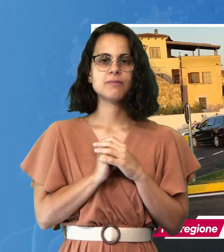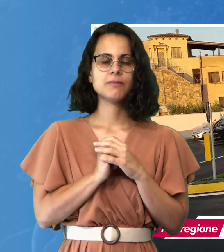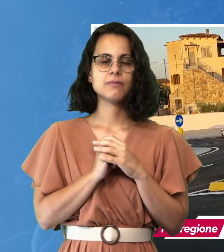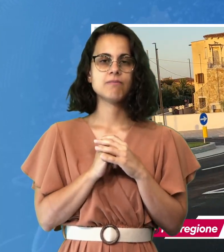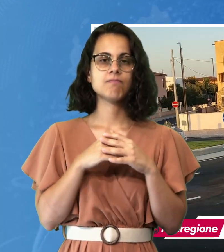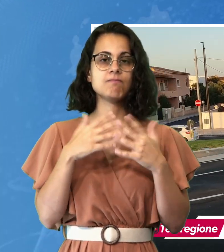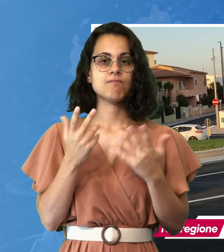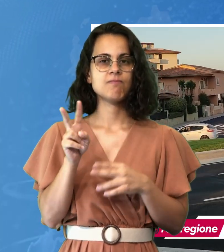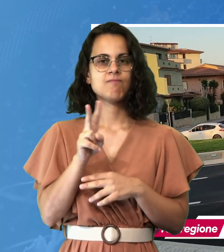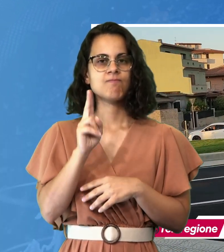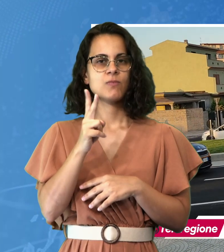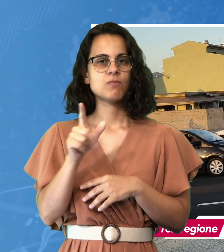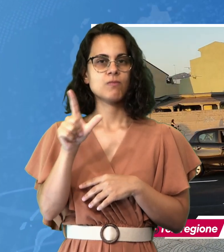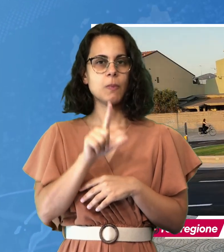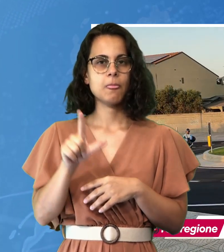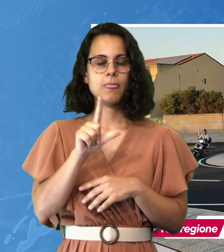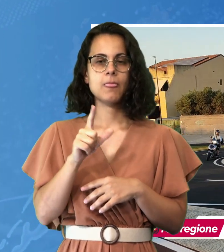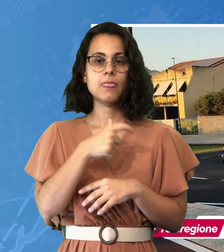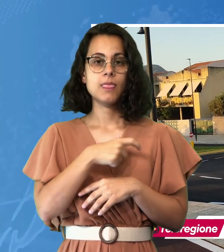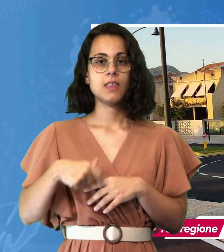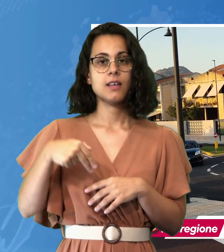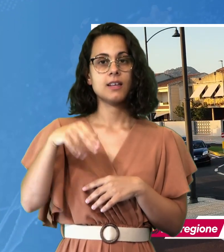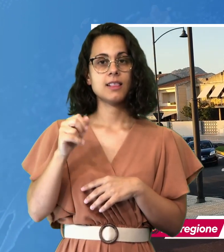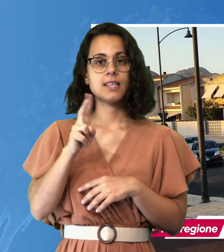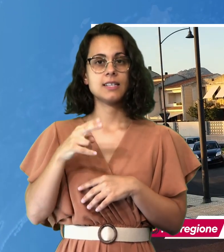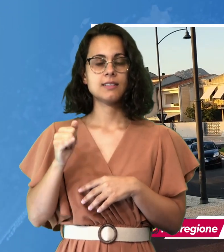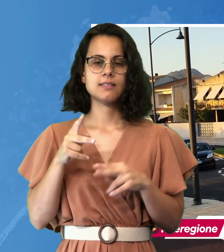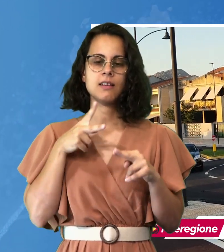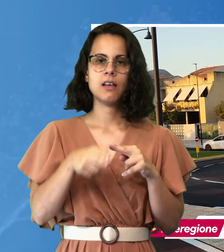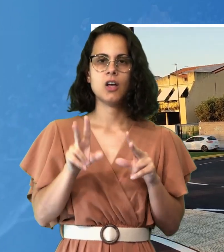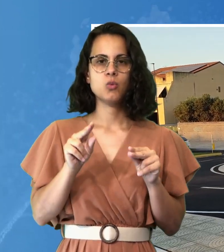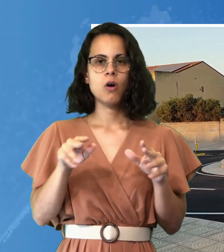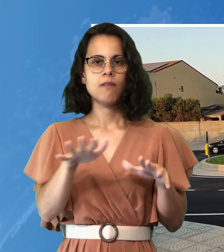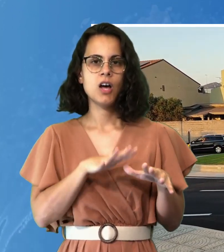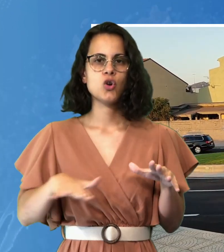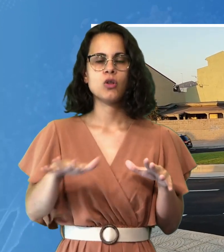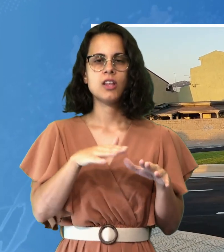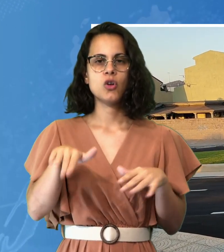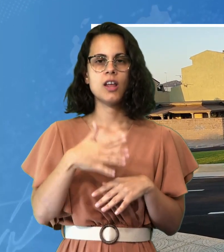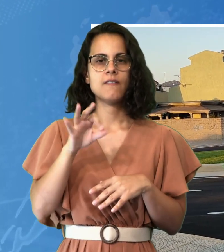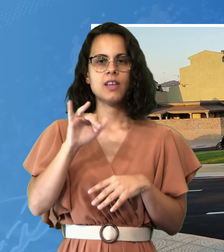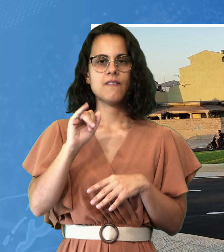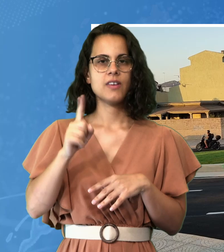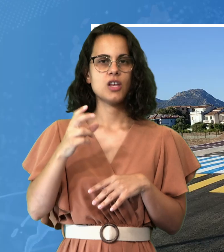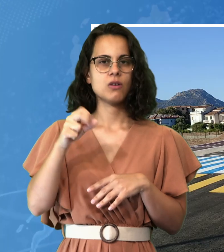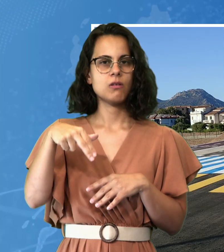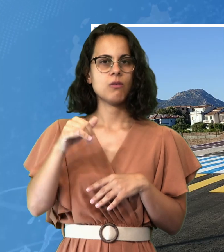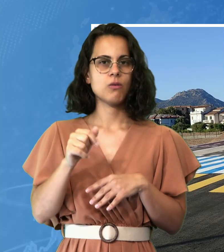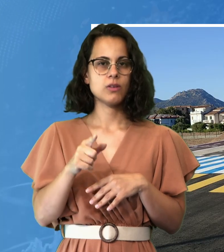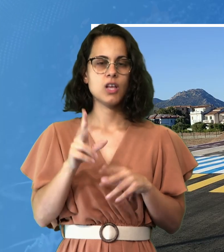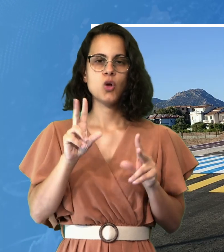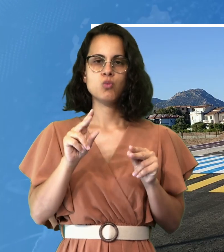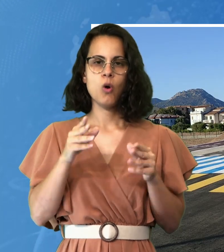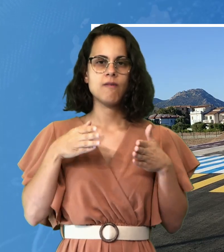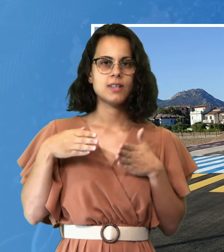Venerdì 12 luglio, Settimonizia, inaugurato la nuova rotatoria tra via Figoni e via Veronese. Con la viabilità che